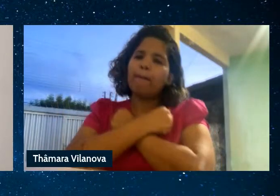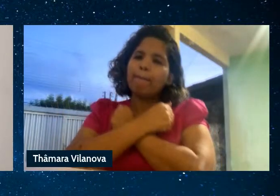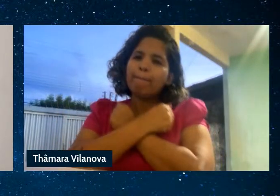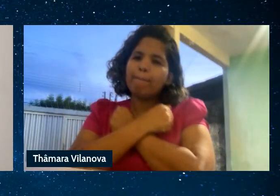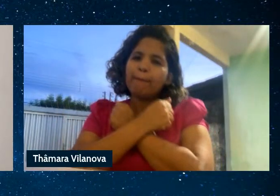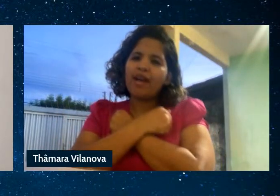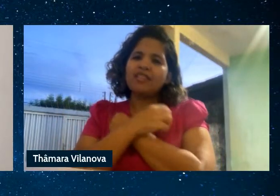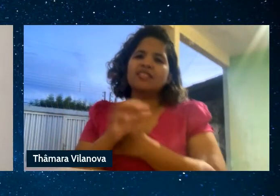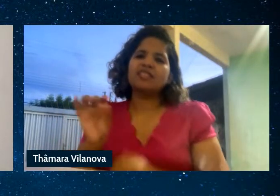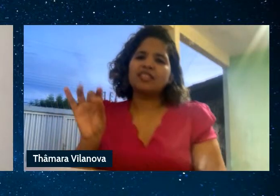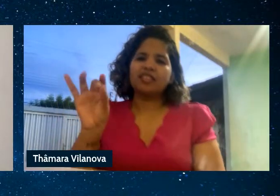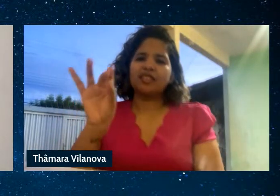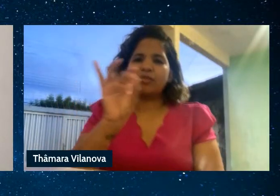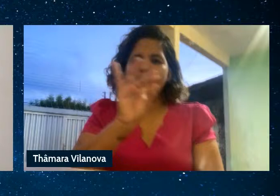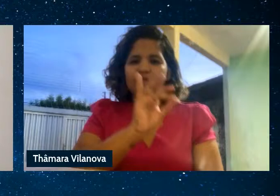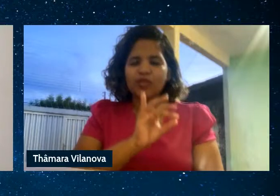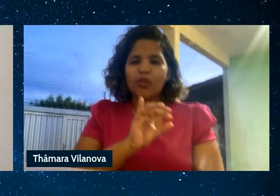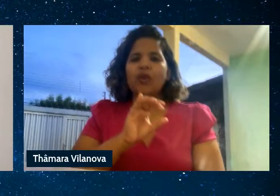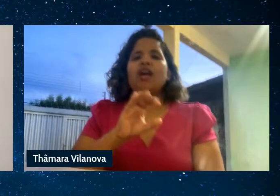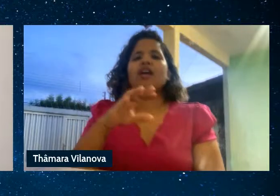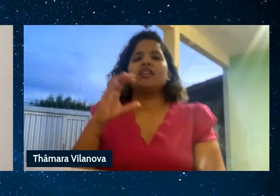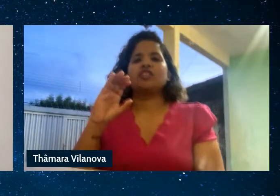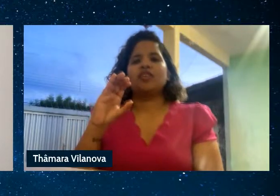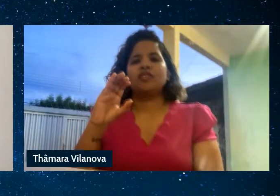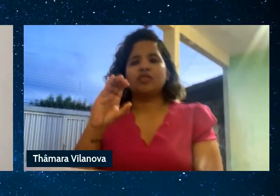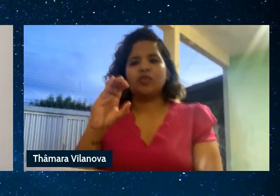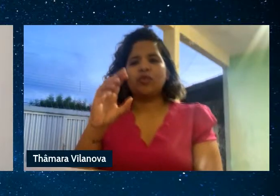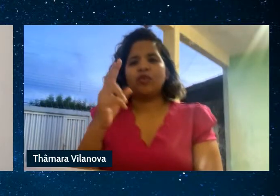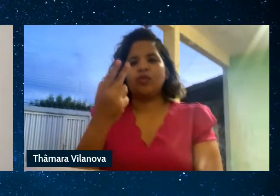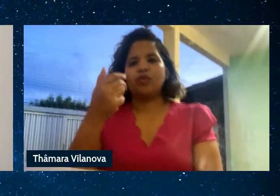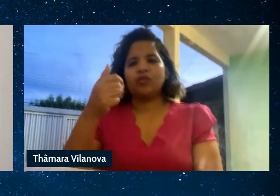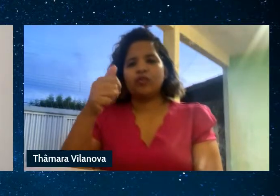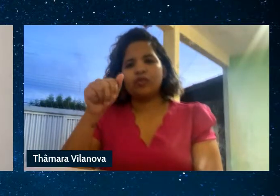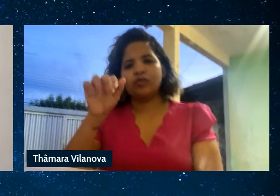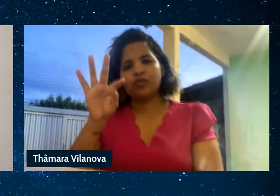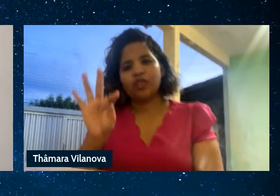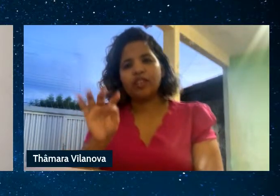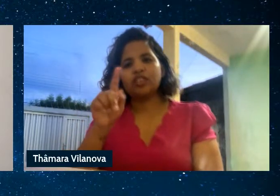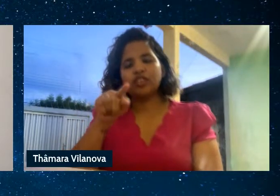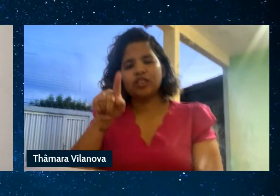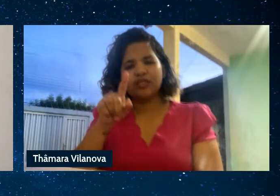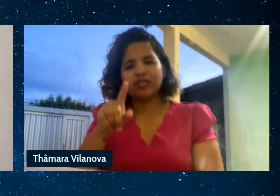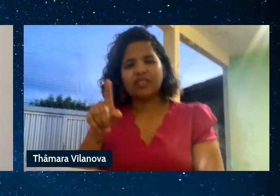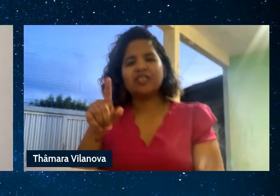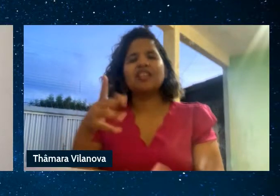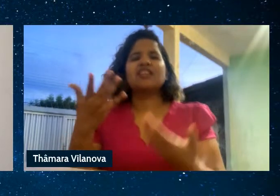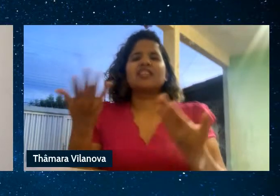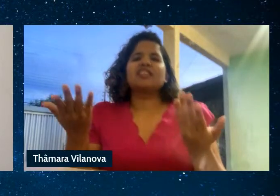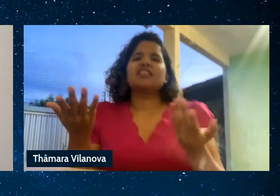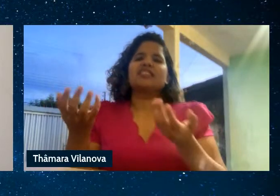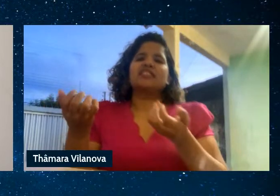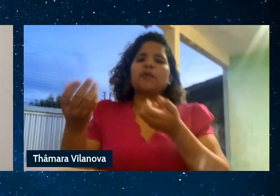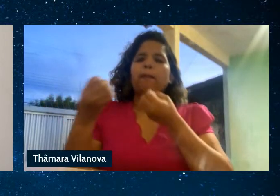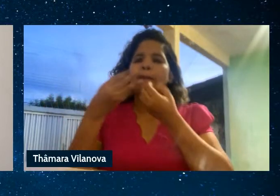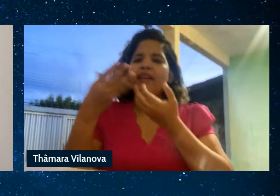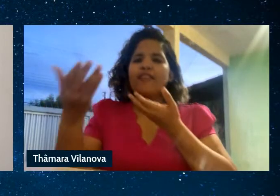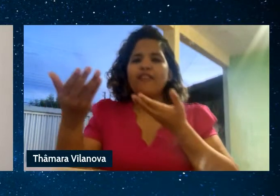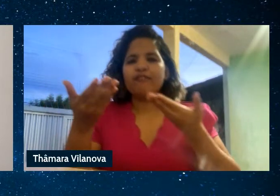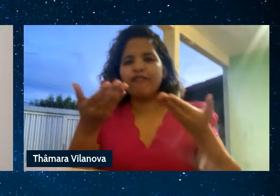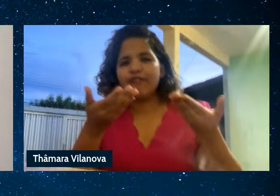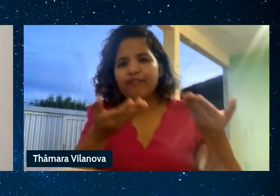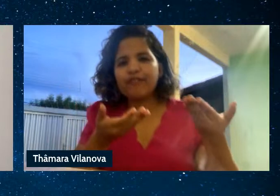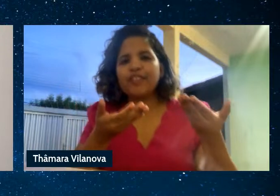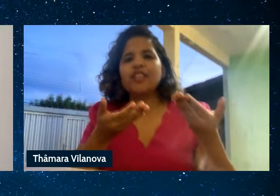conosco aqui no chat sintam-se acolhidos sempre se renovando a cada programa que